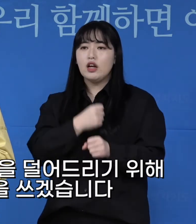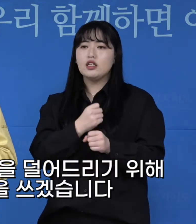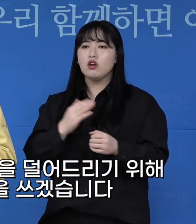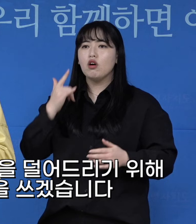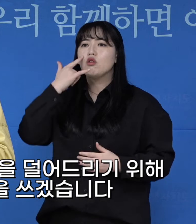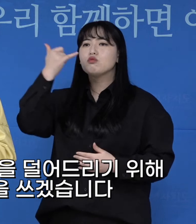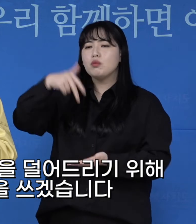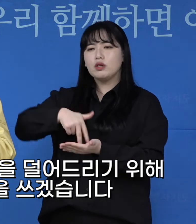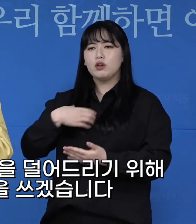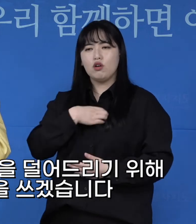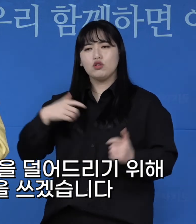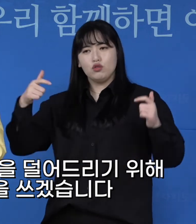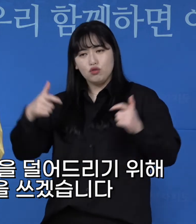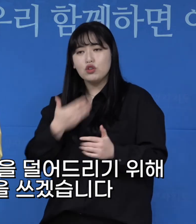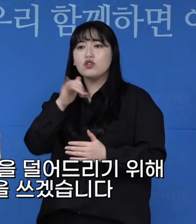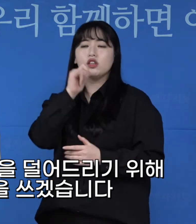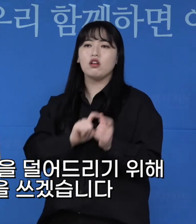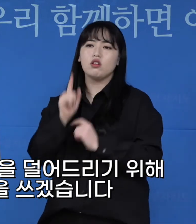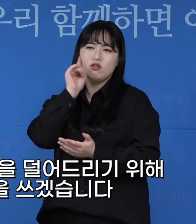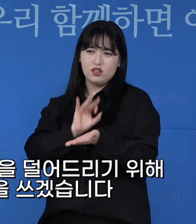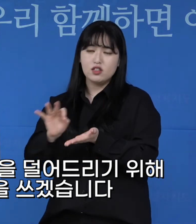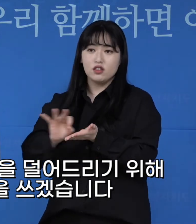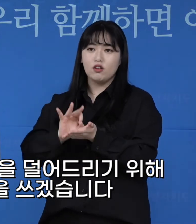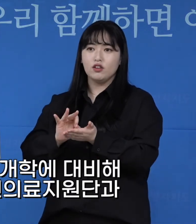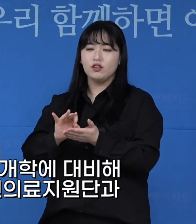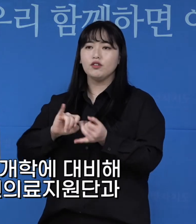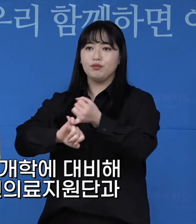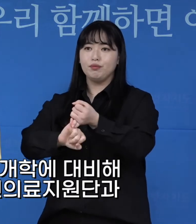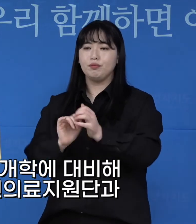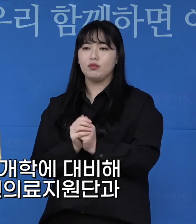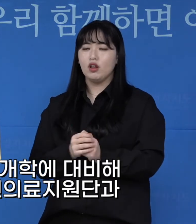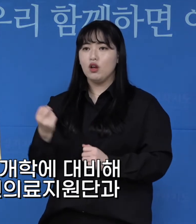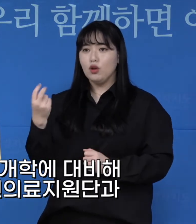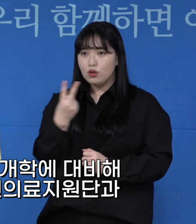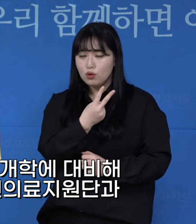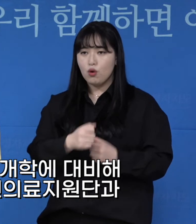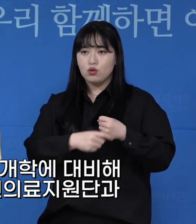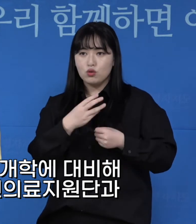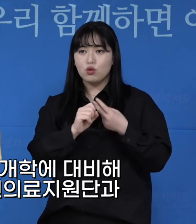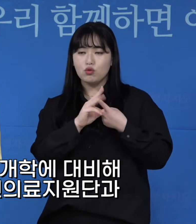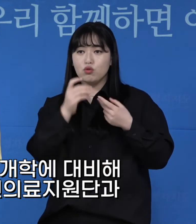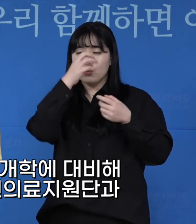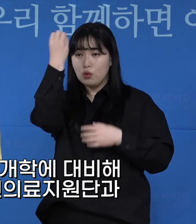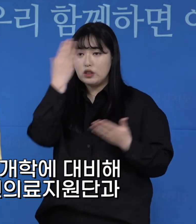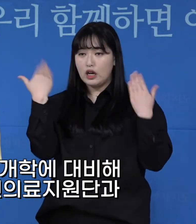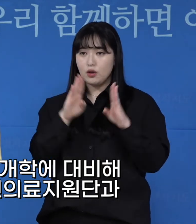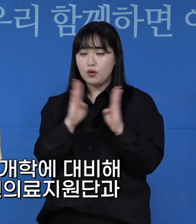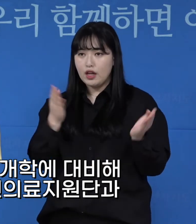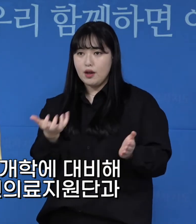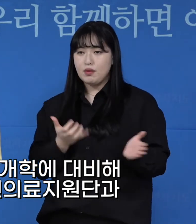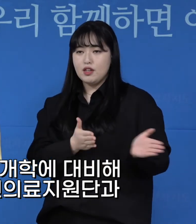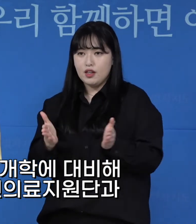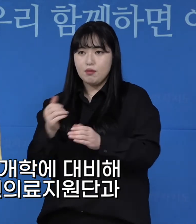수 있도록 각별히 신경을 더 쓰겠습니다. 또한 초중고 개학에 대비하여 제주